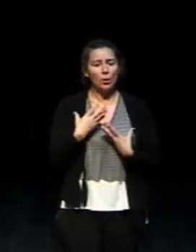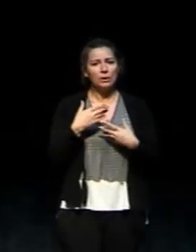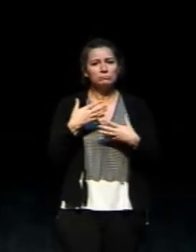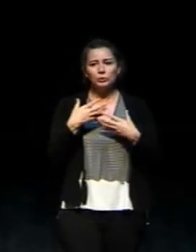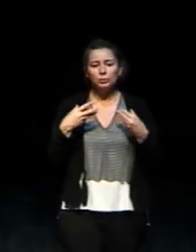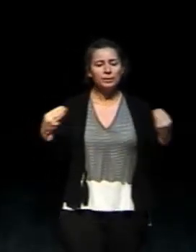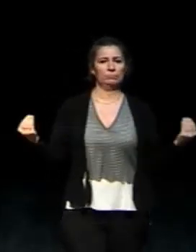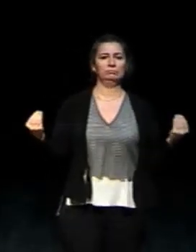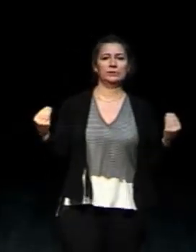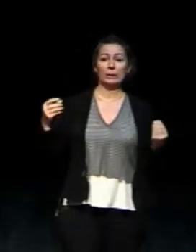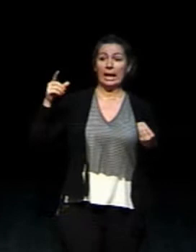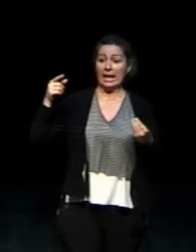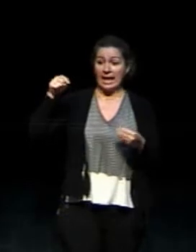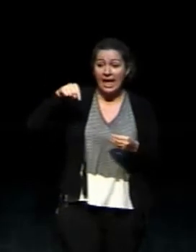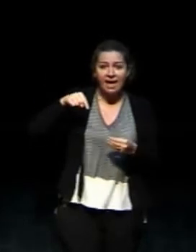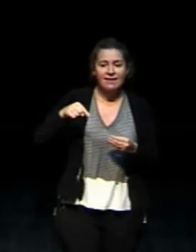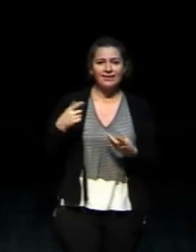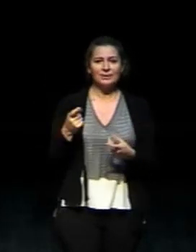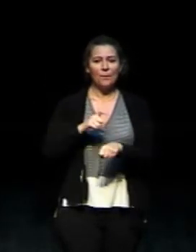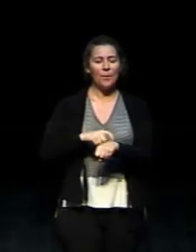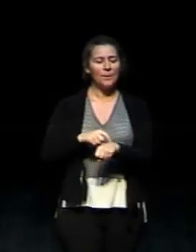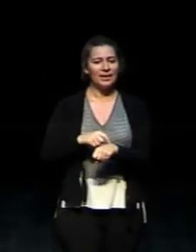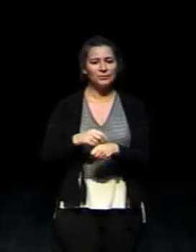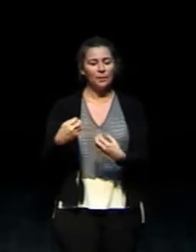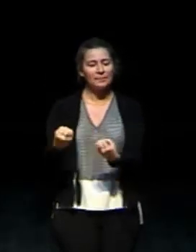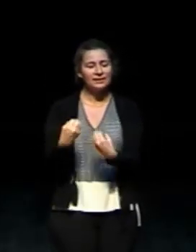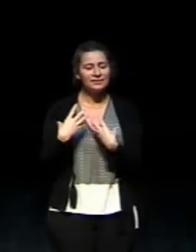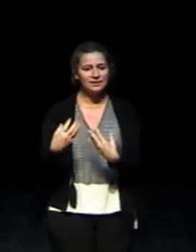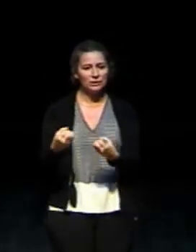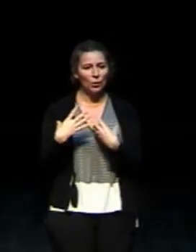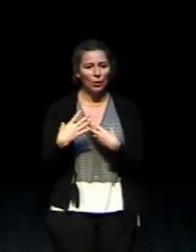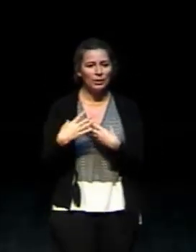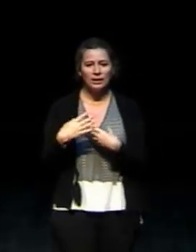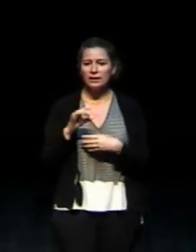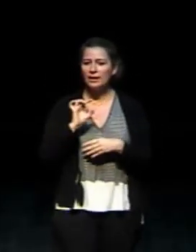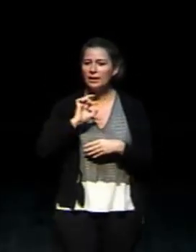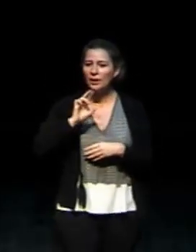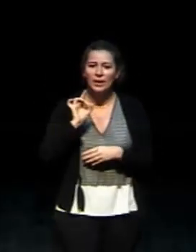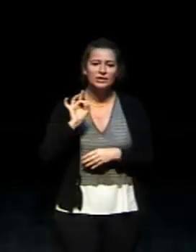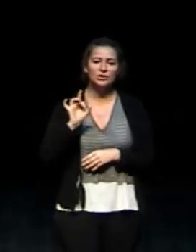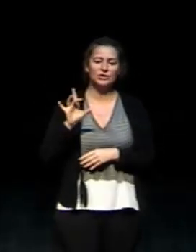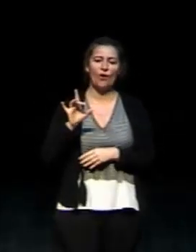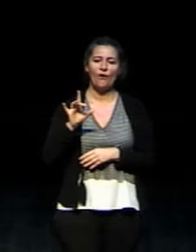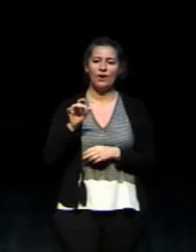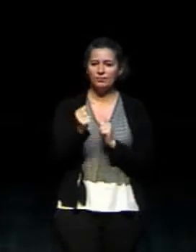uma certa angústia. Eu tinha a língua inglesa boa, mas ela simplesmente sumiu, desapareceu.